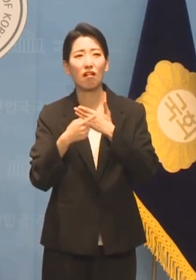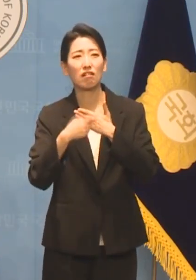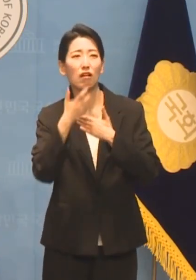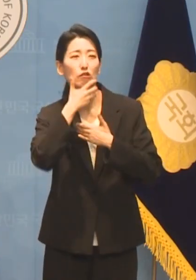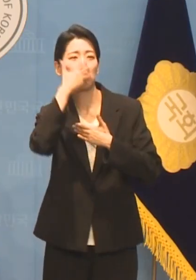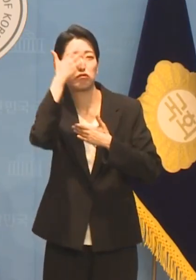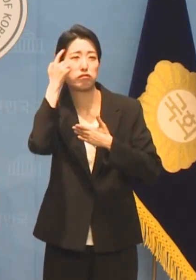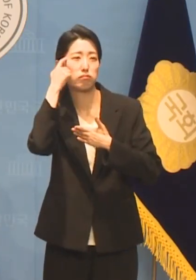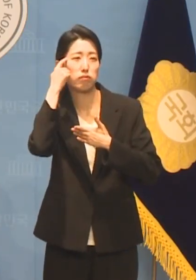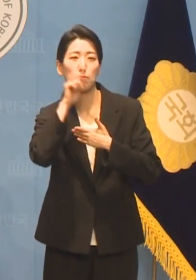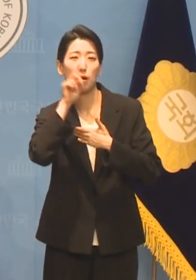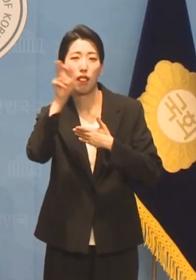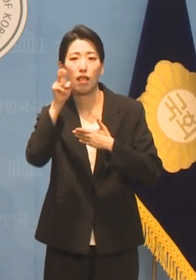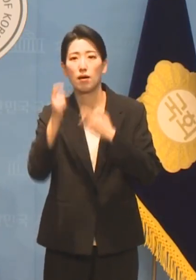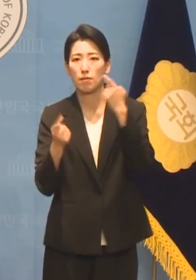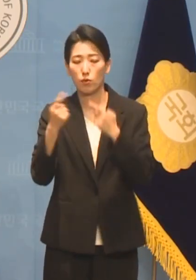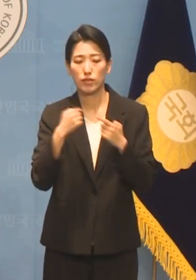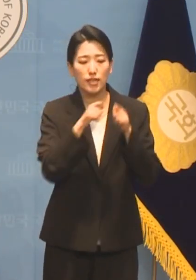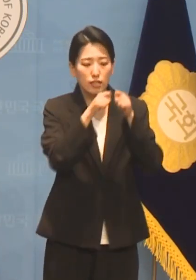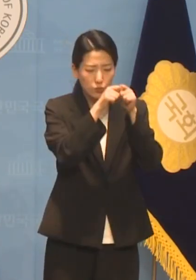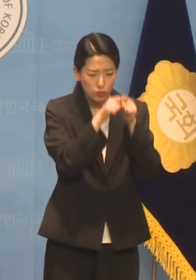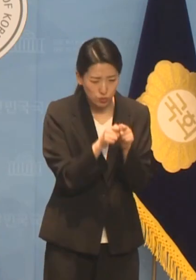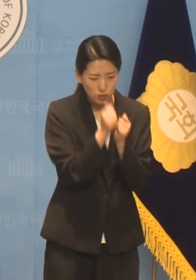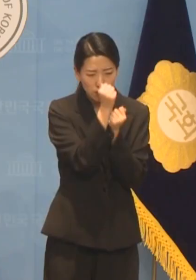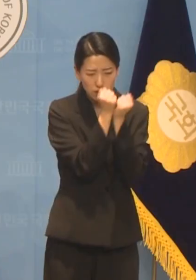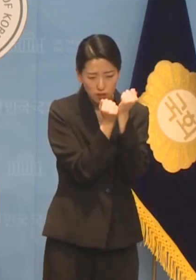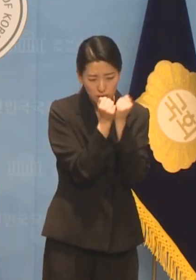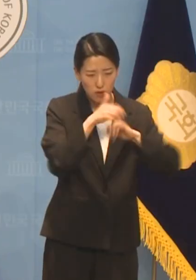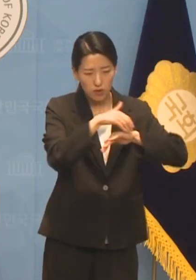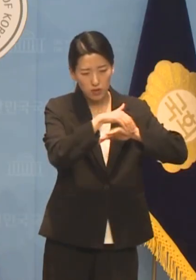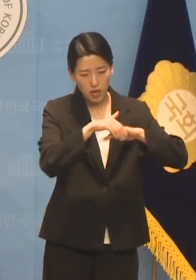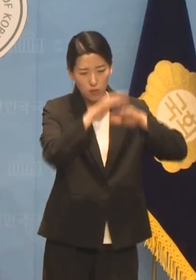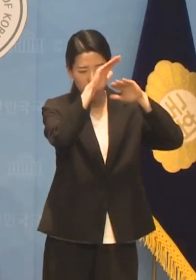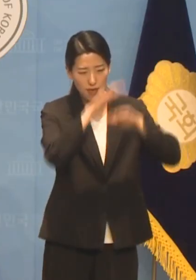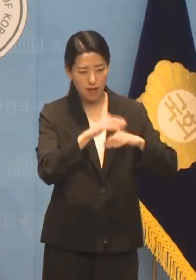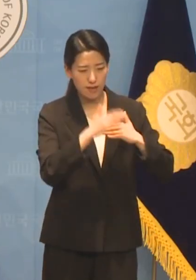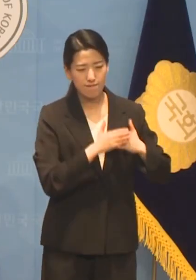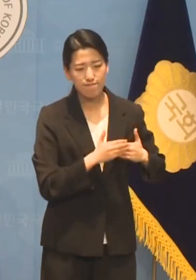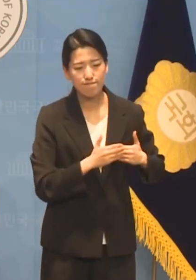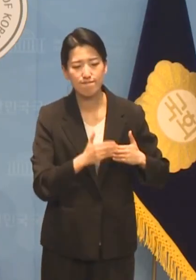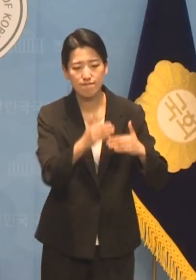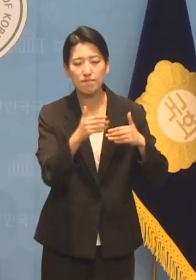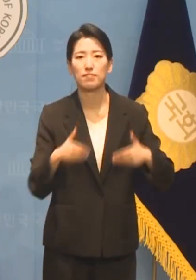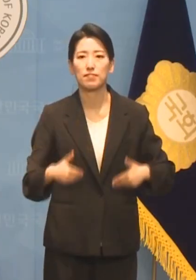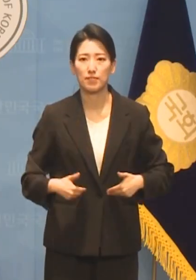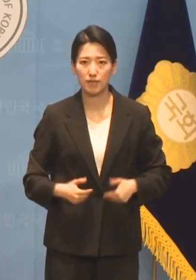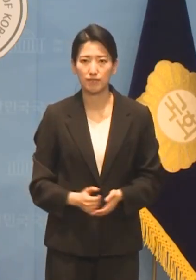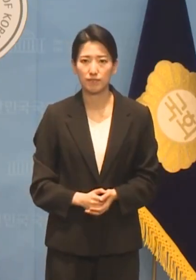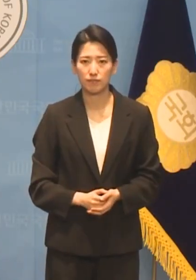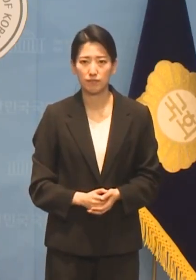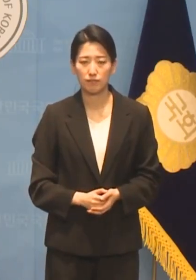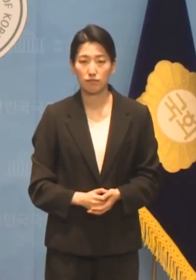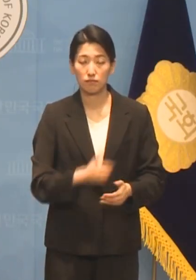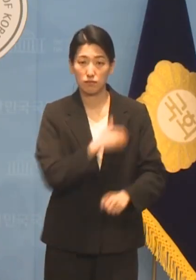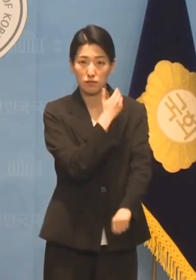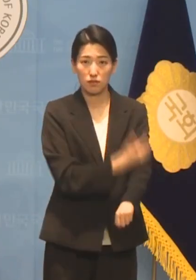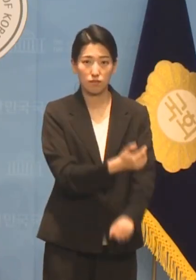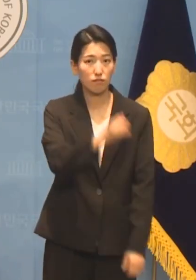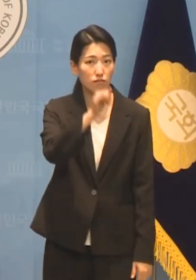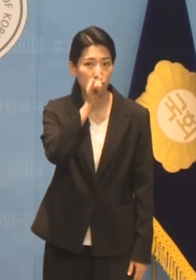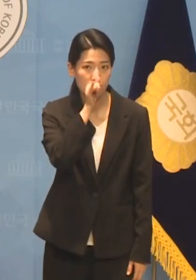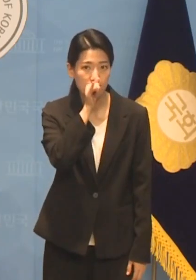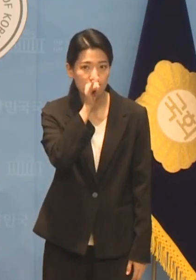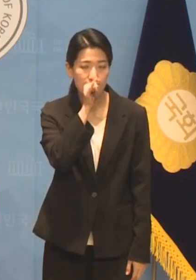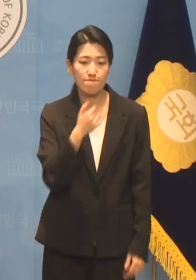현실 인식과 구체적인 실천 계획 그리고 강력한 추진력이 필요합니다. 실력과 비전 그리고